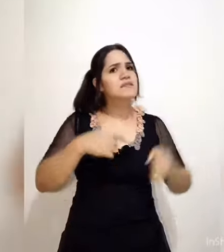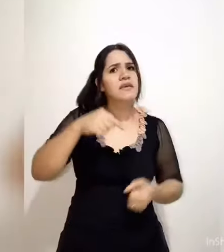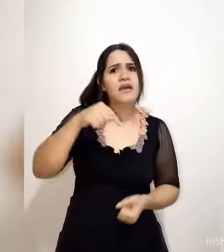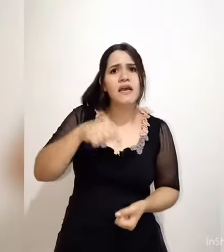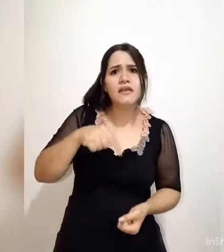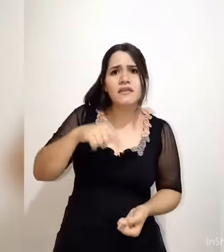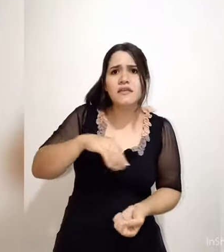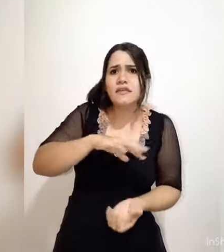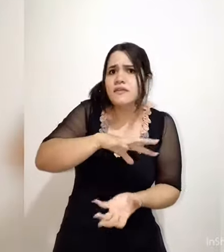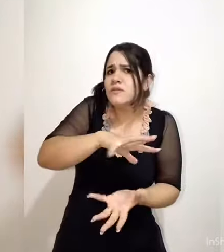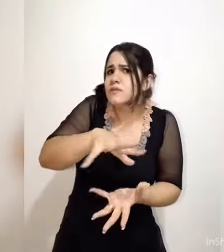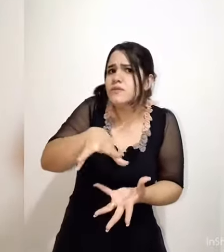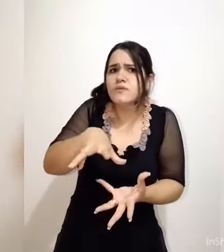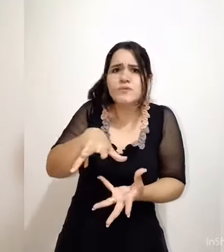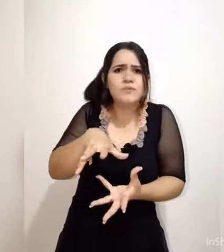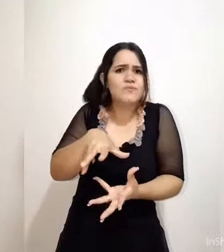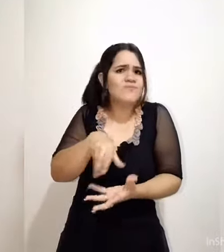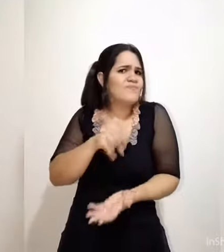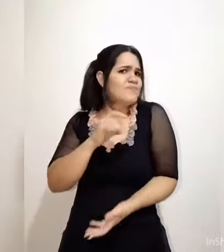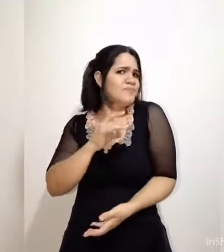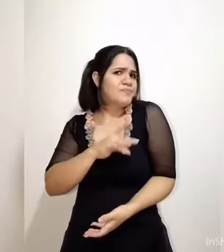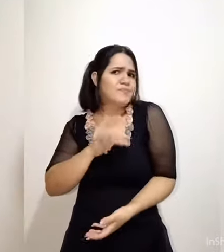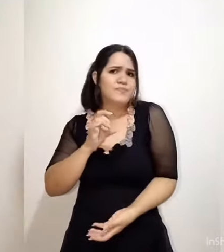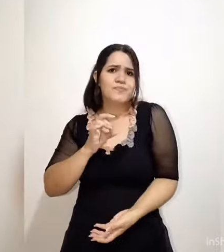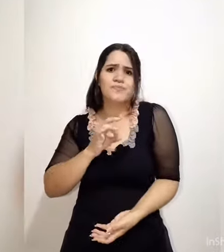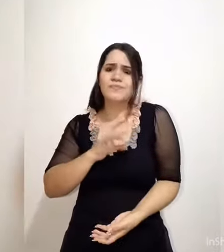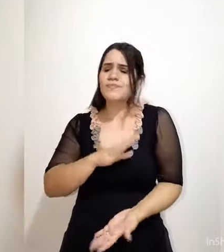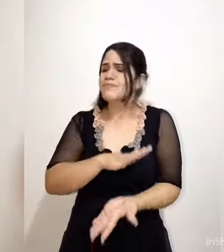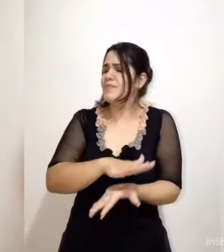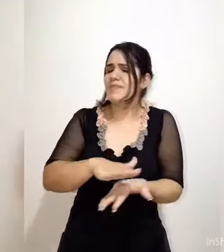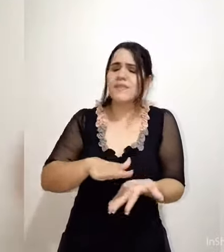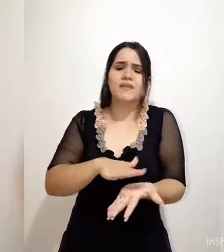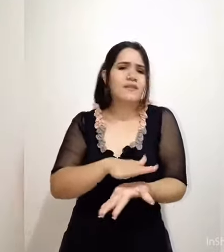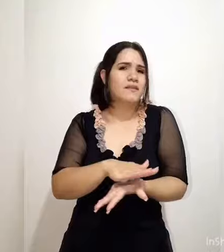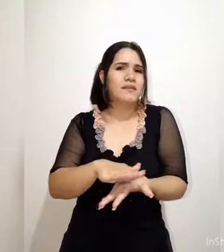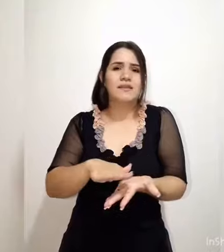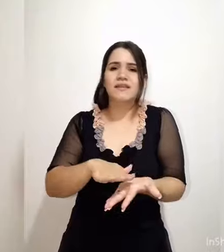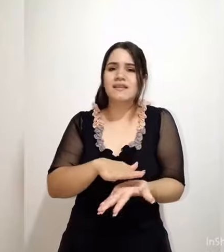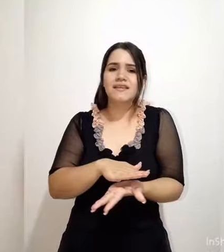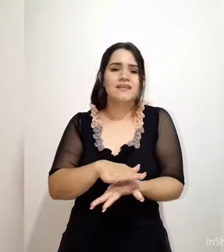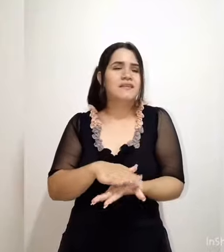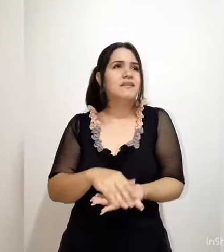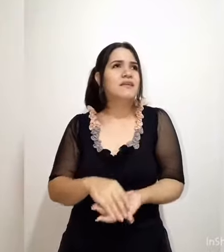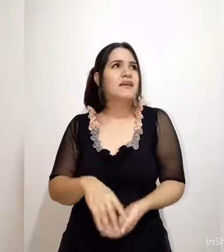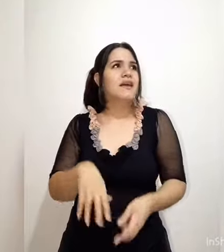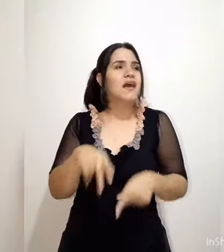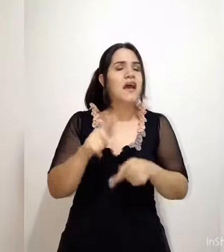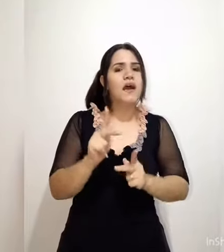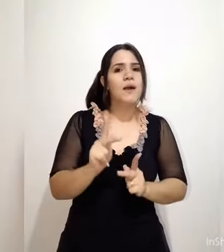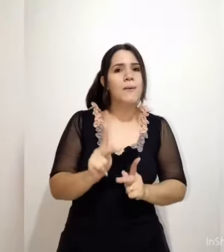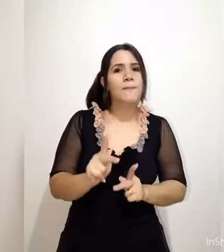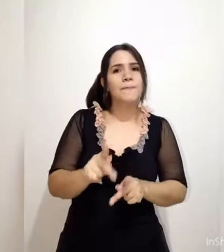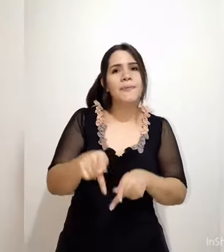nada aqui excearei Para